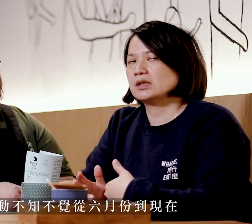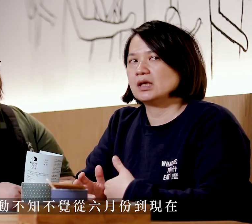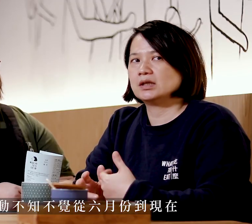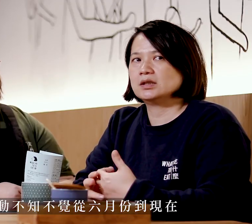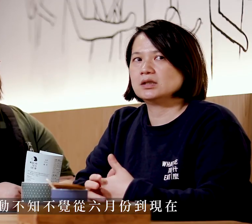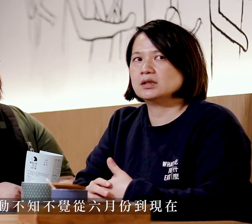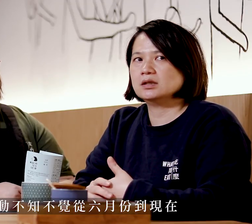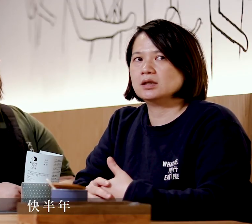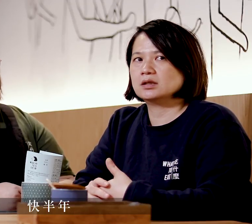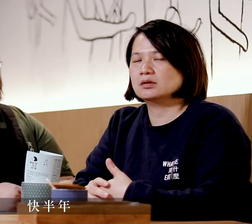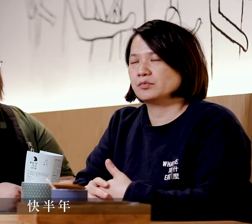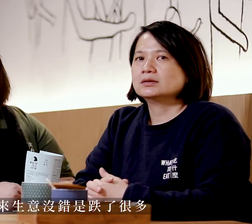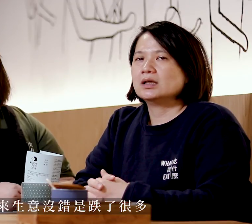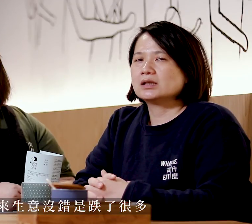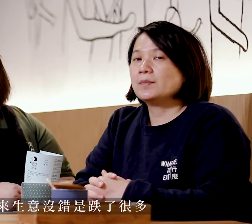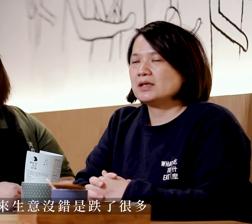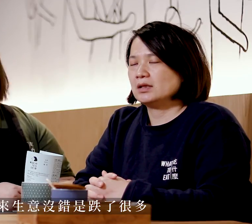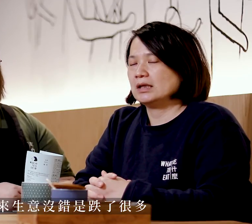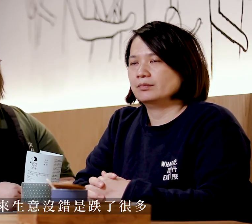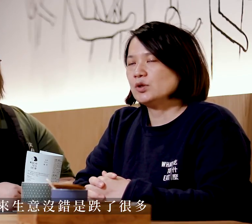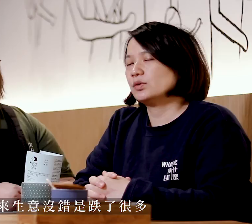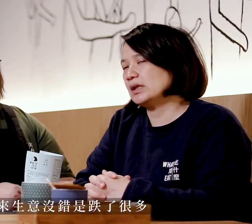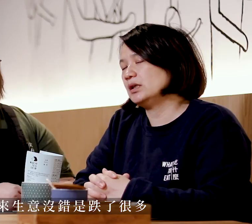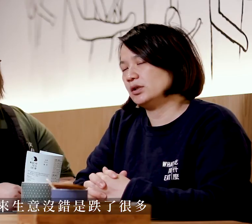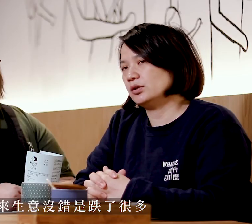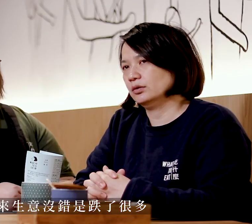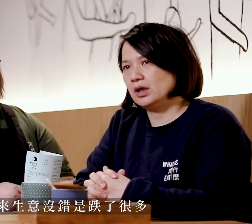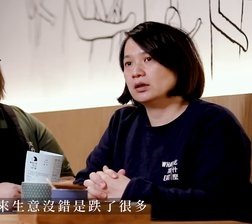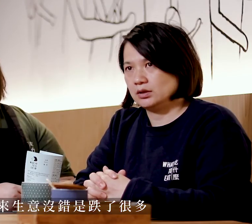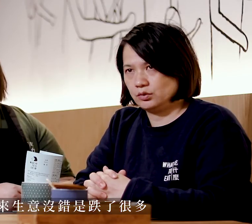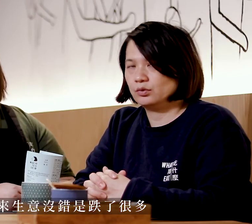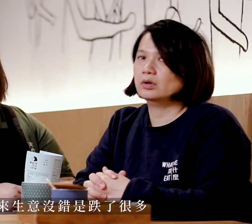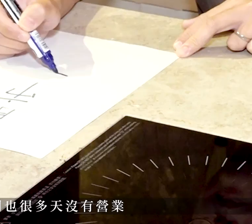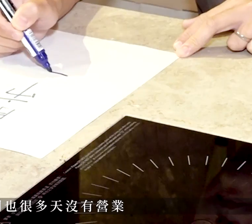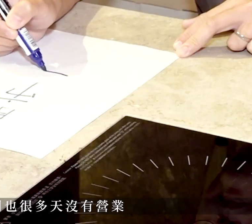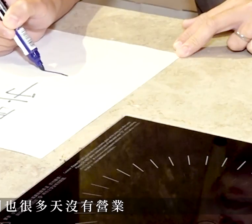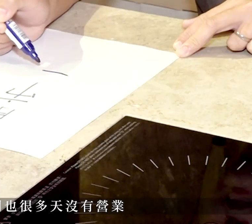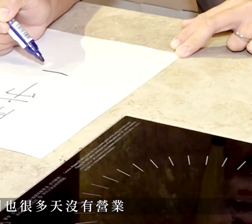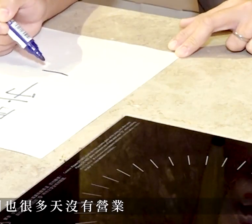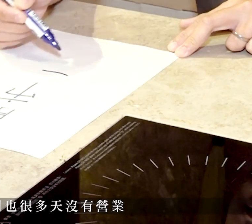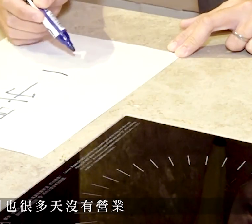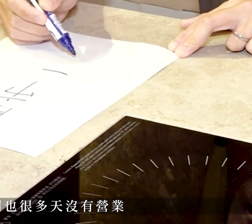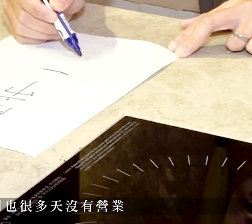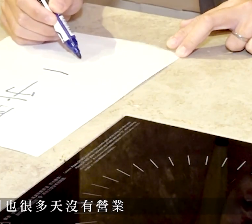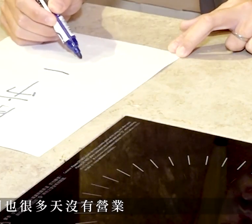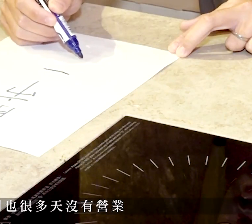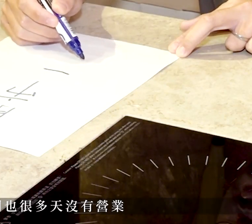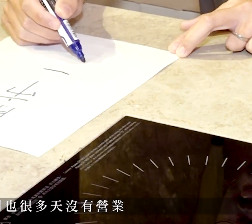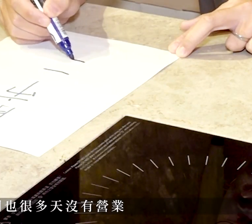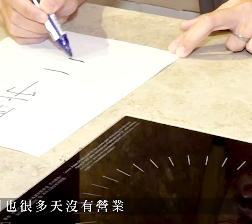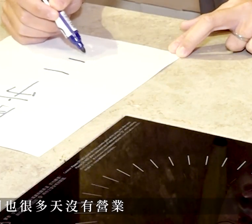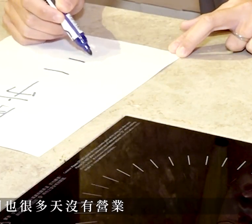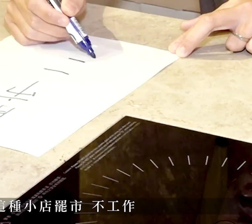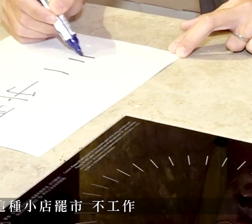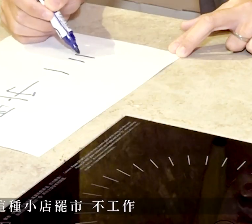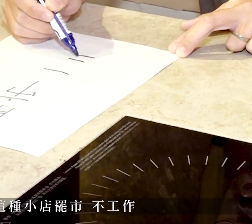到现在已经是 快半年， 那这半年来没错生意是有掉了很多，我们也有很多天没有营